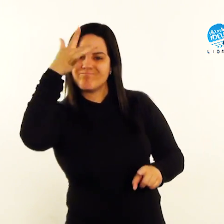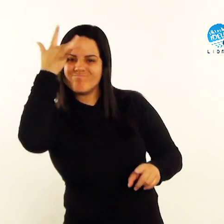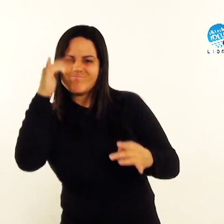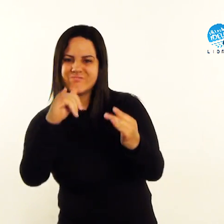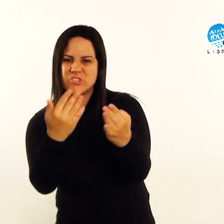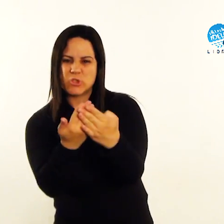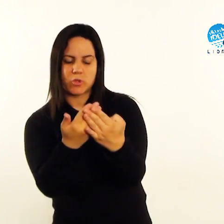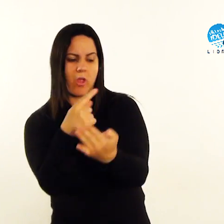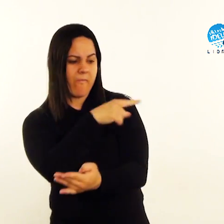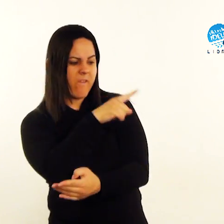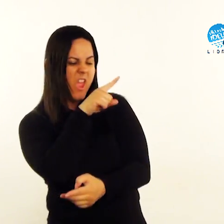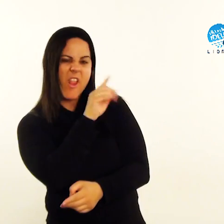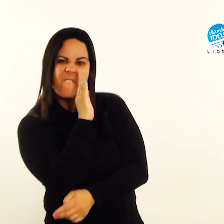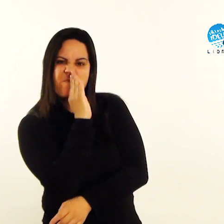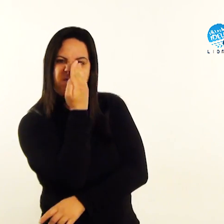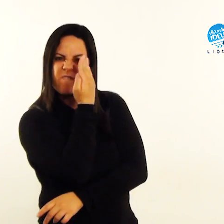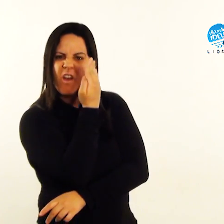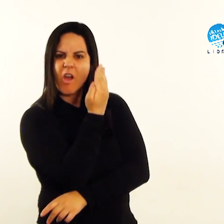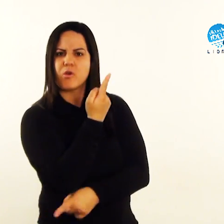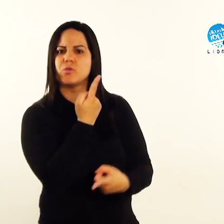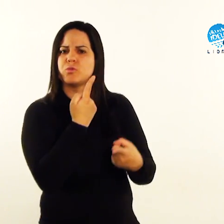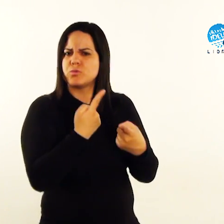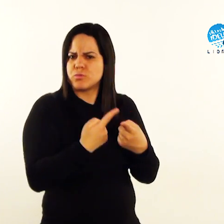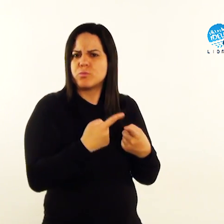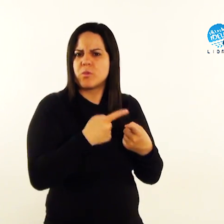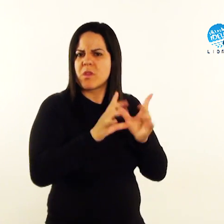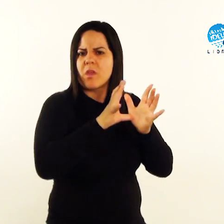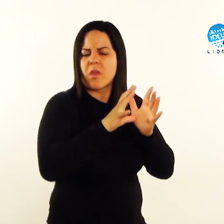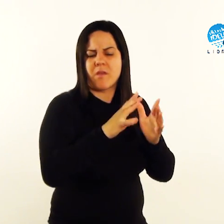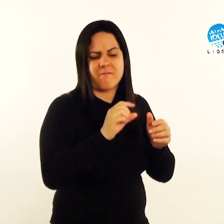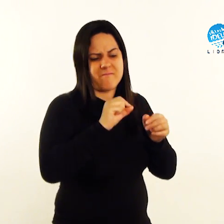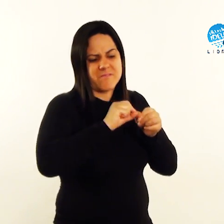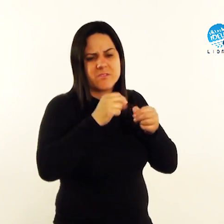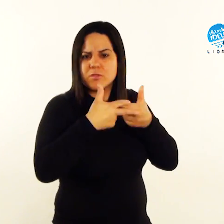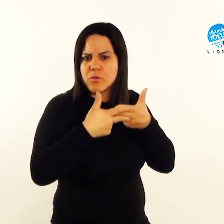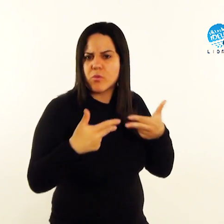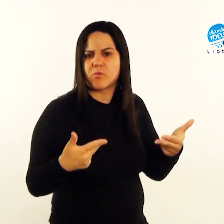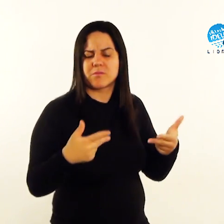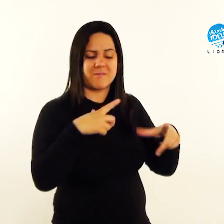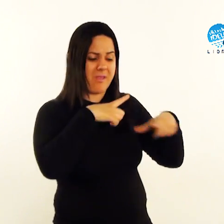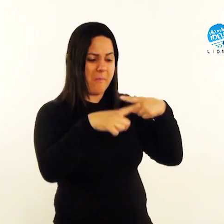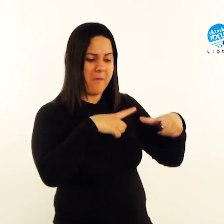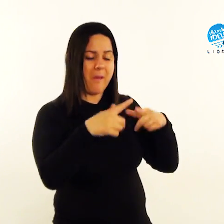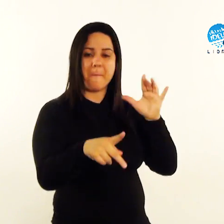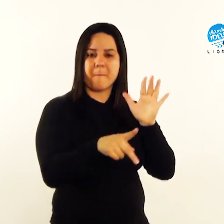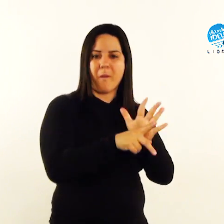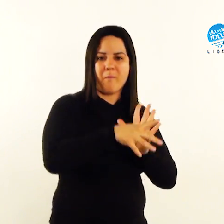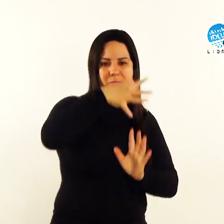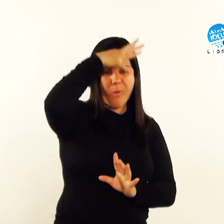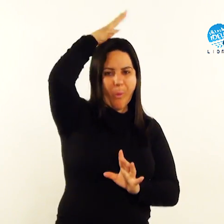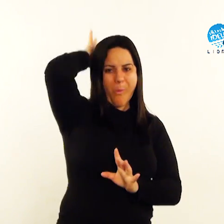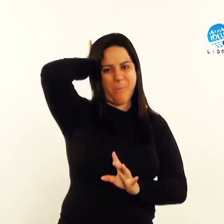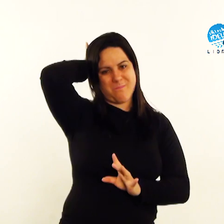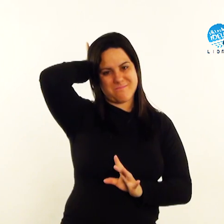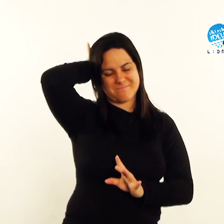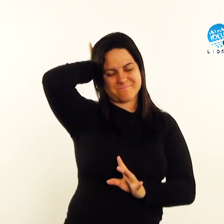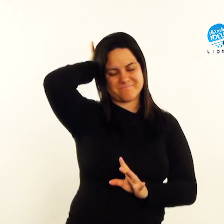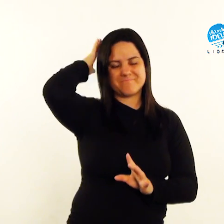judeus ele era um traidor da nação e da sua fé, pois ele trabalhava para os romanos,